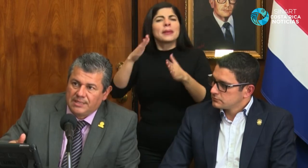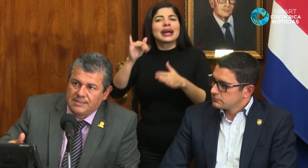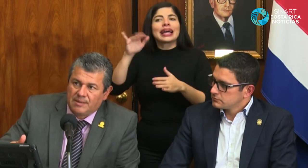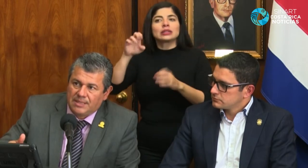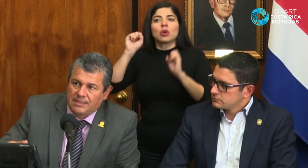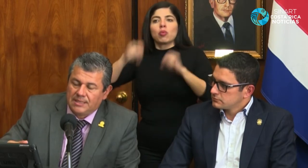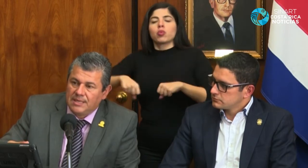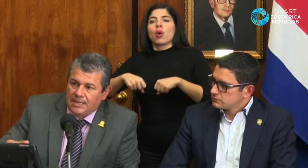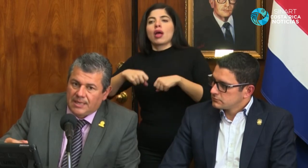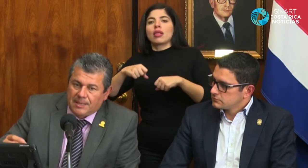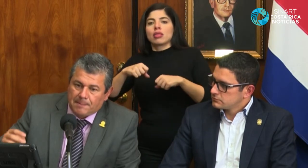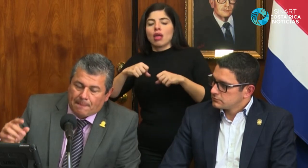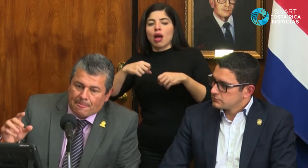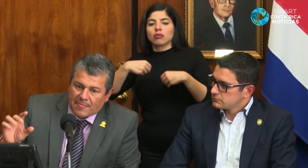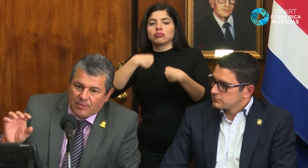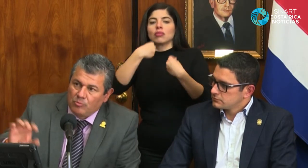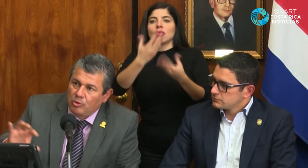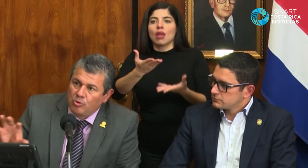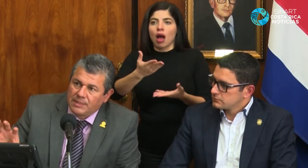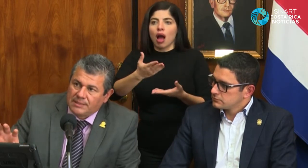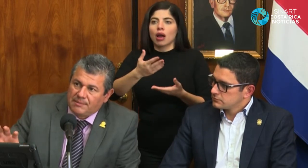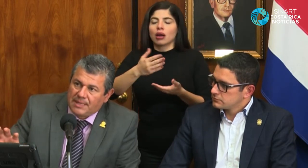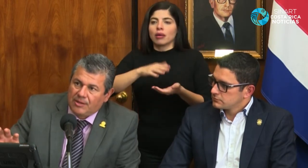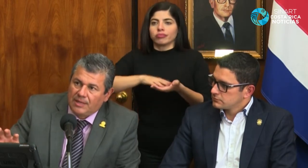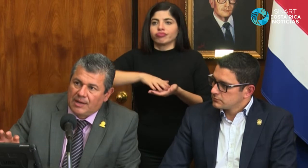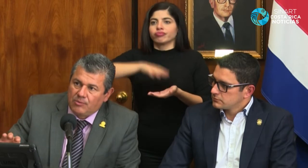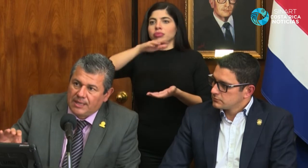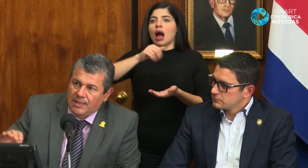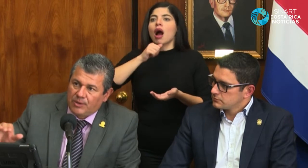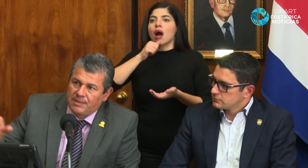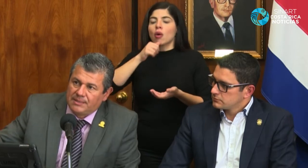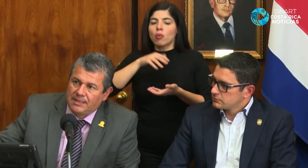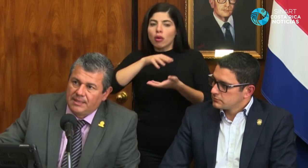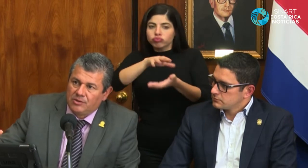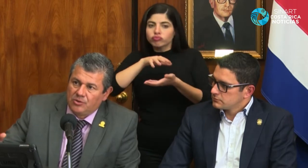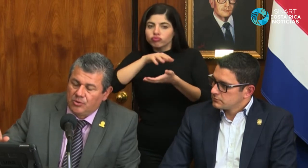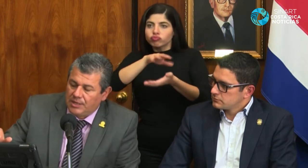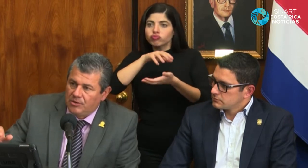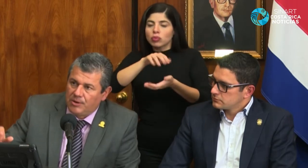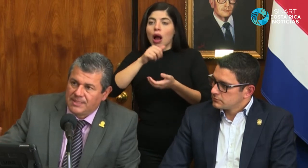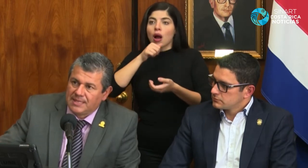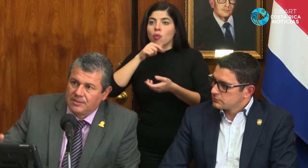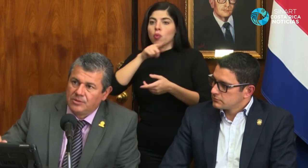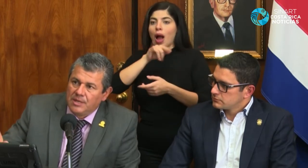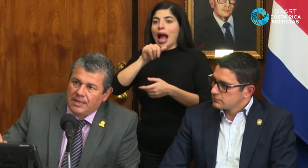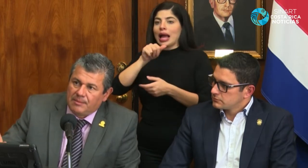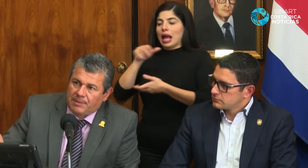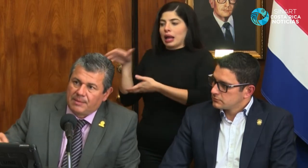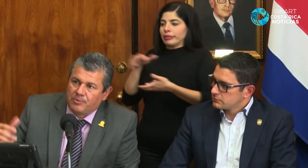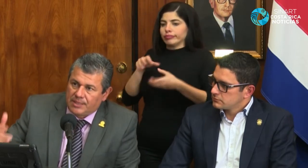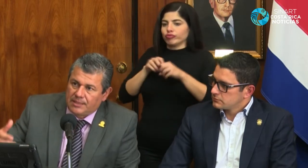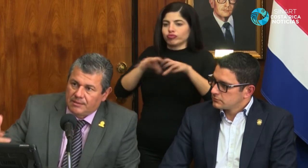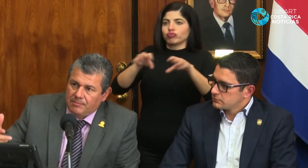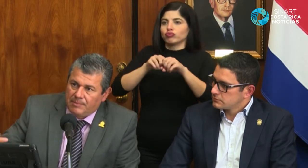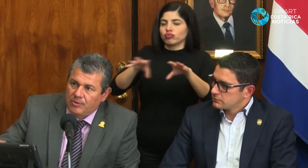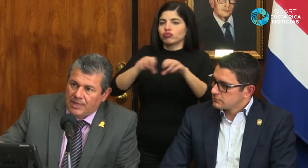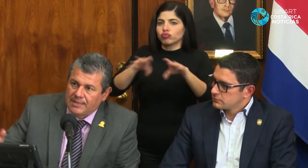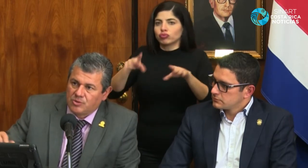suplir inicialmente un volumen determinado de agua y gradualmente irlo avanzando para